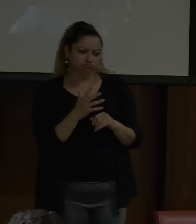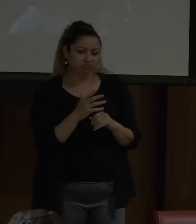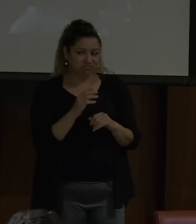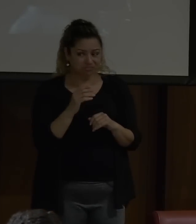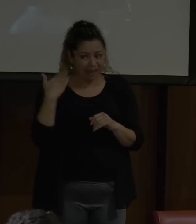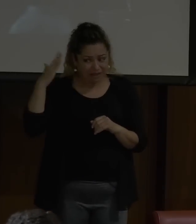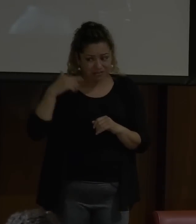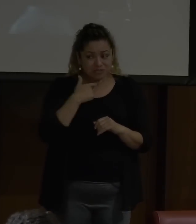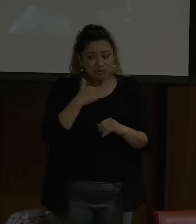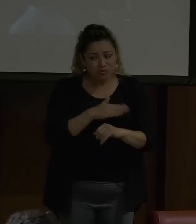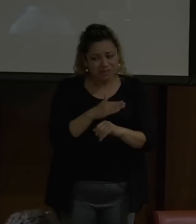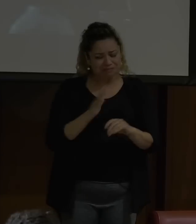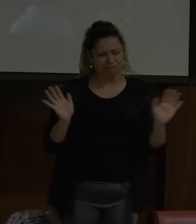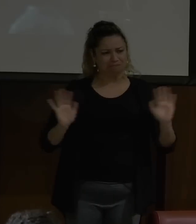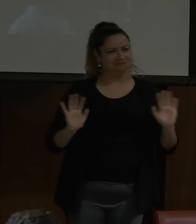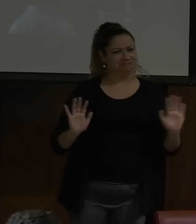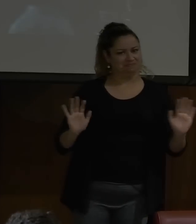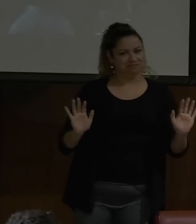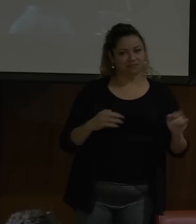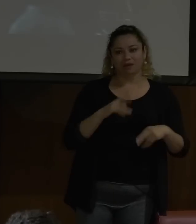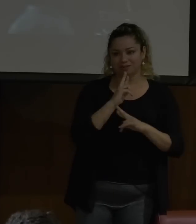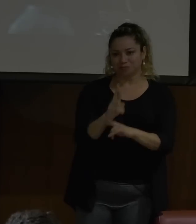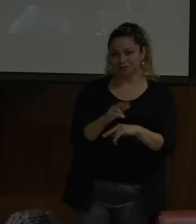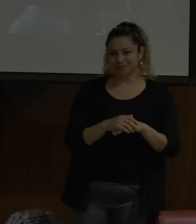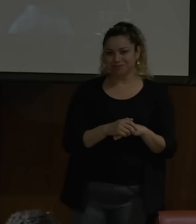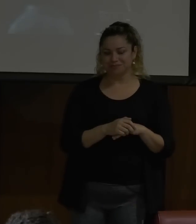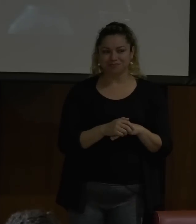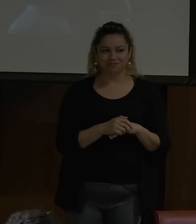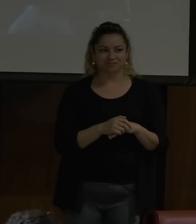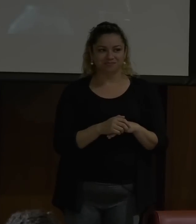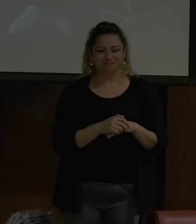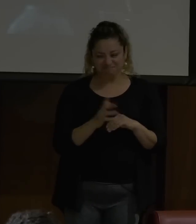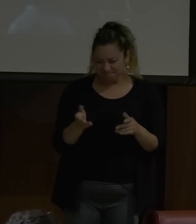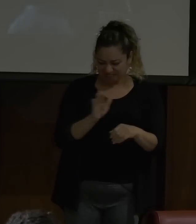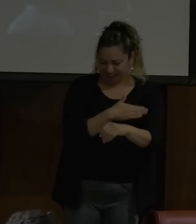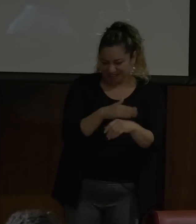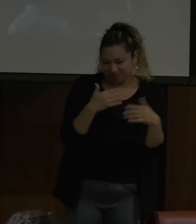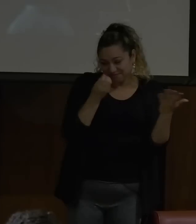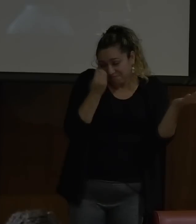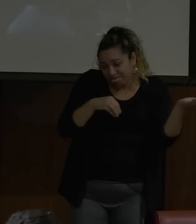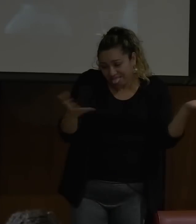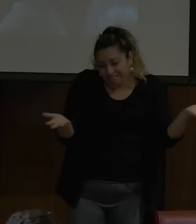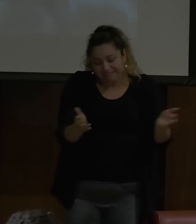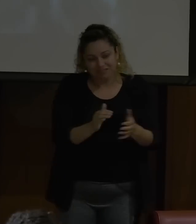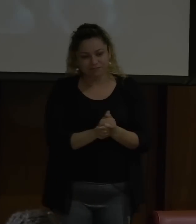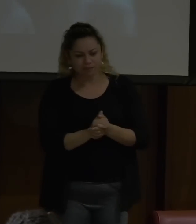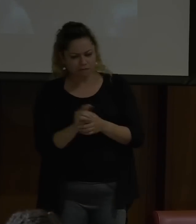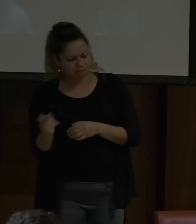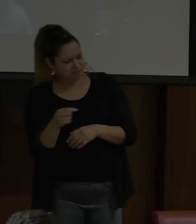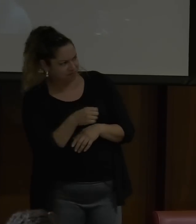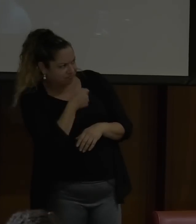gustaba. Una canción. Esa canción a mí me parecía insignificante. Oye, pero es que dicen que